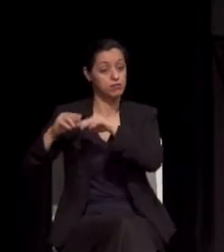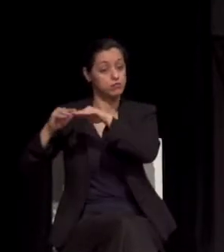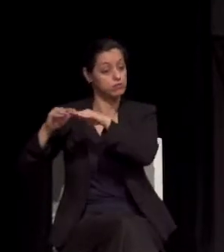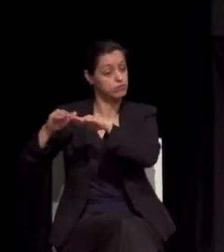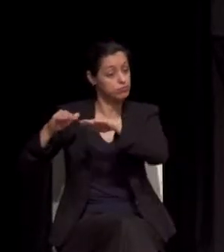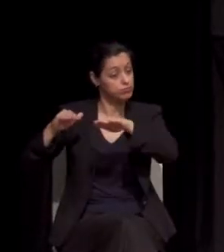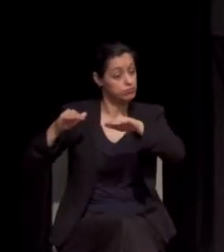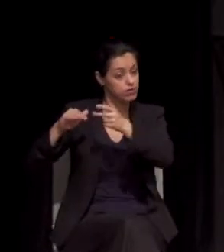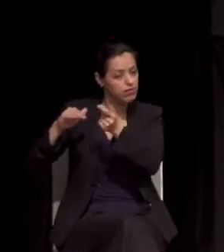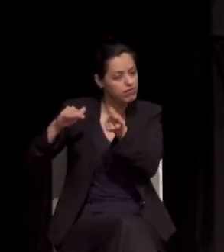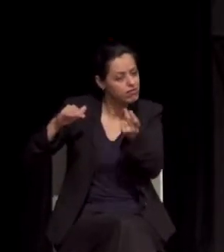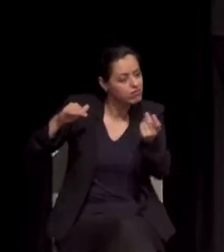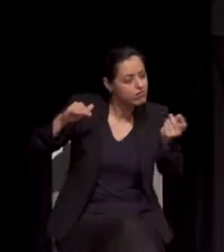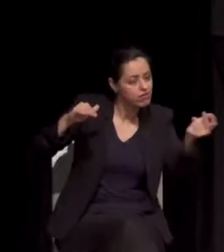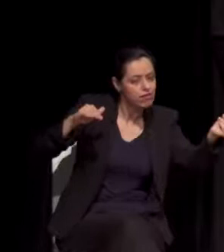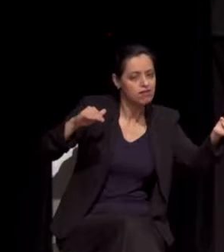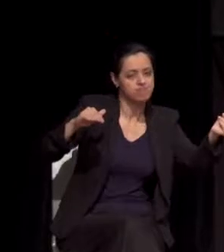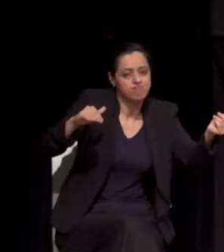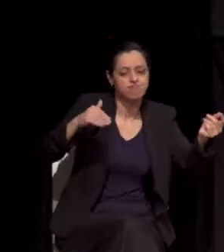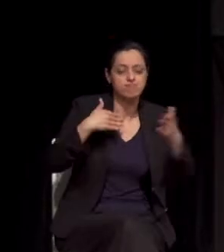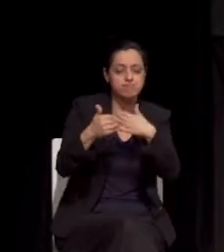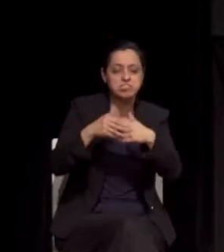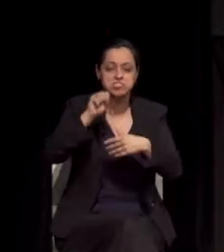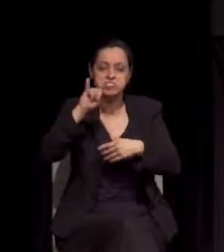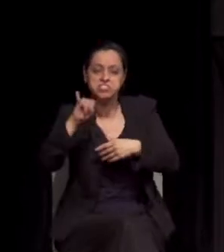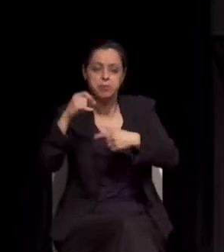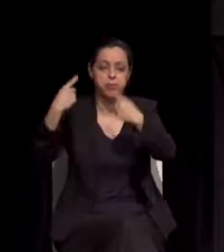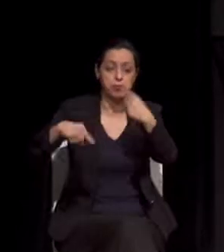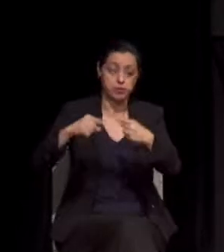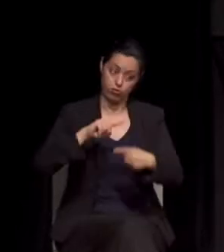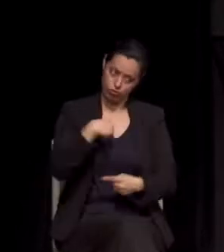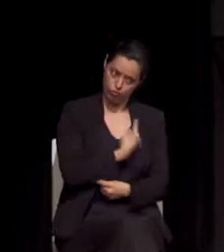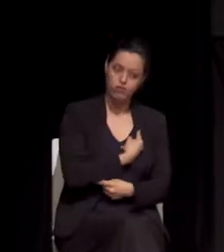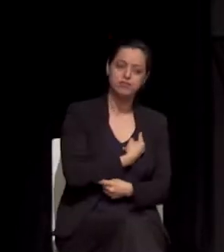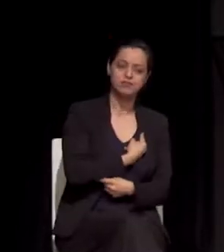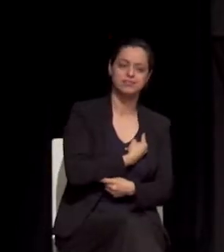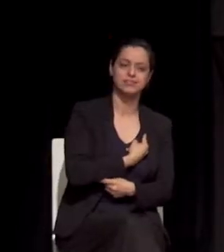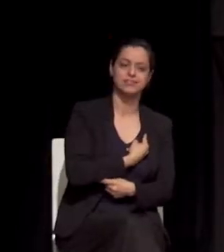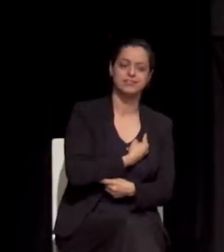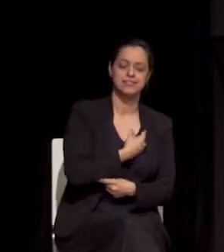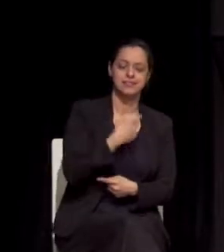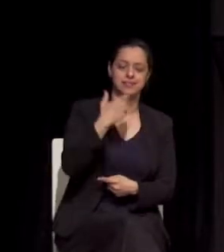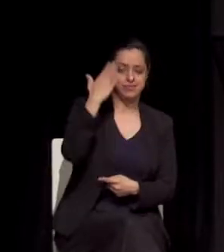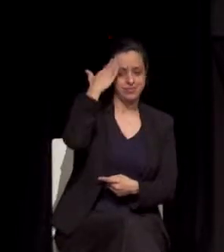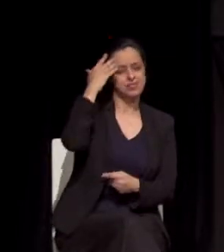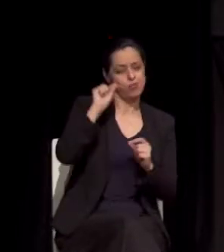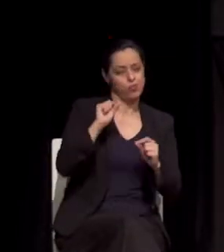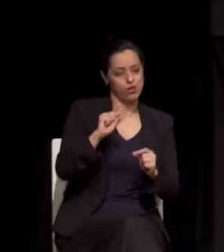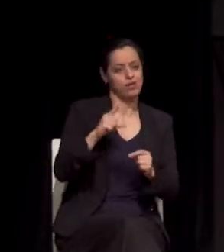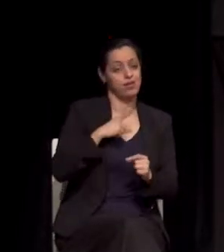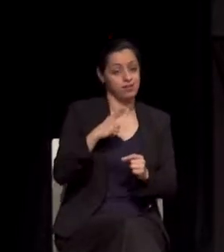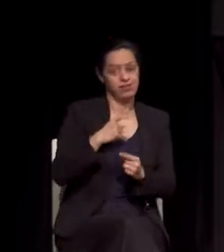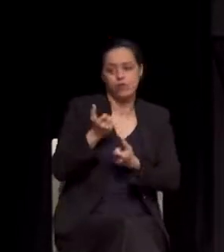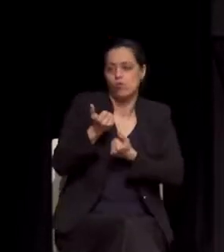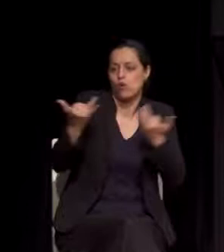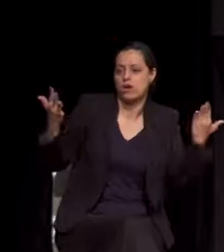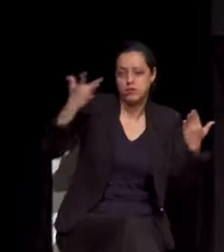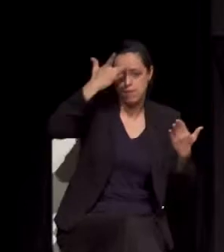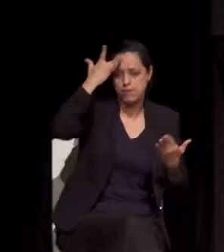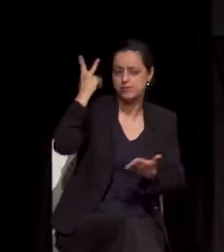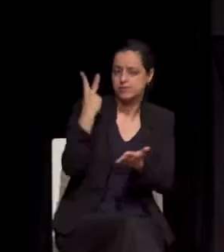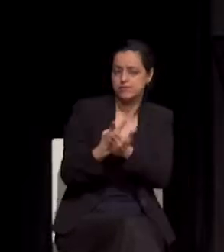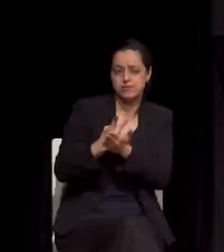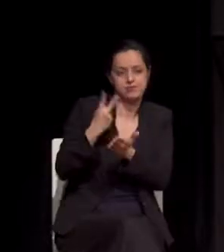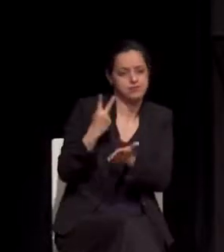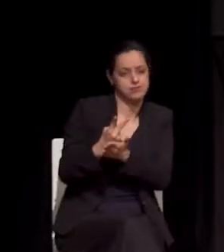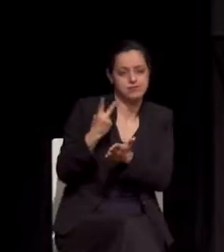políticas. Felizmente, a gente não está tão à mercê assim, porque também, como eu disse anteriormente, a gente tem grandes pessoas que sempre tiveram nessa